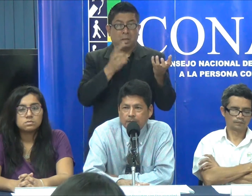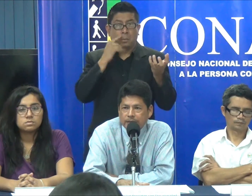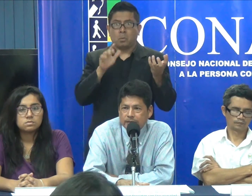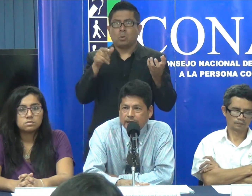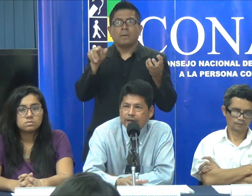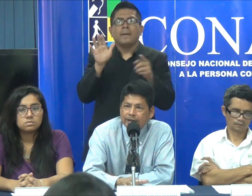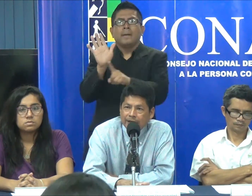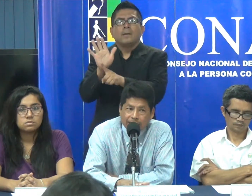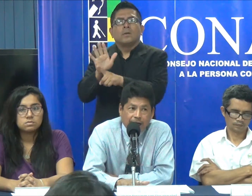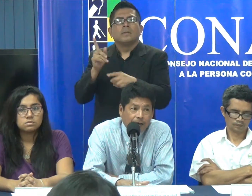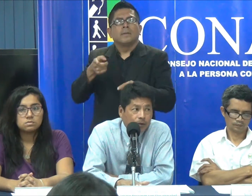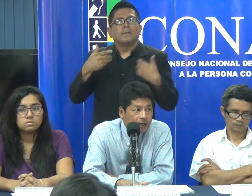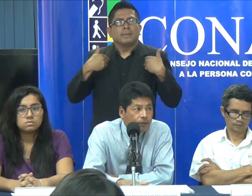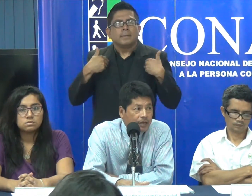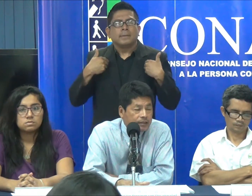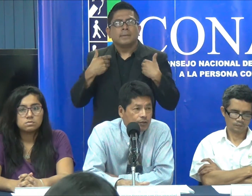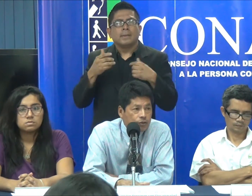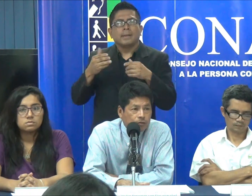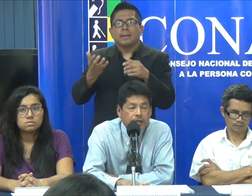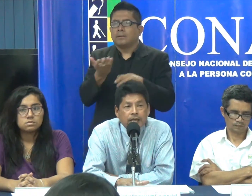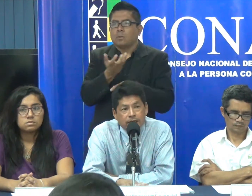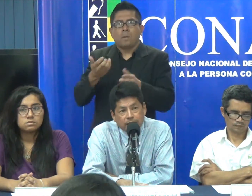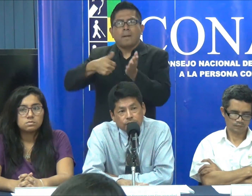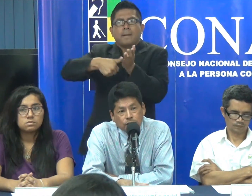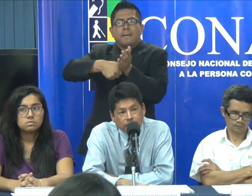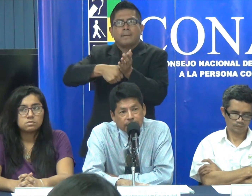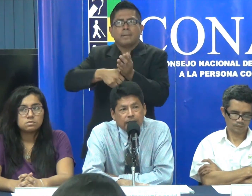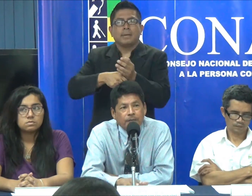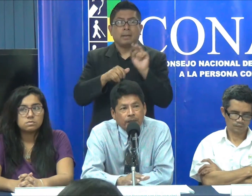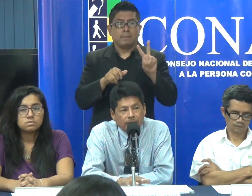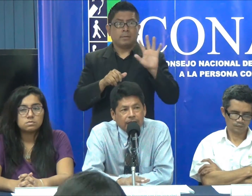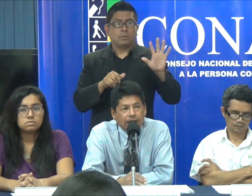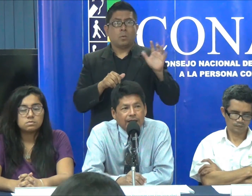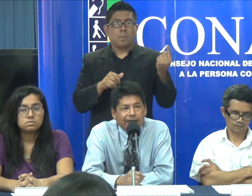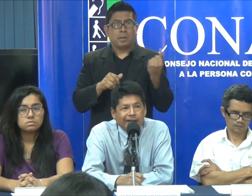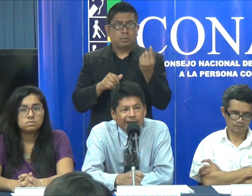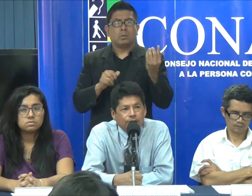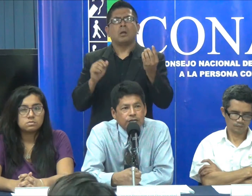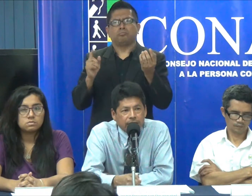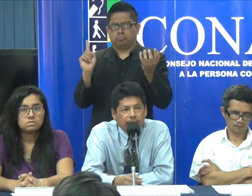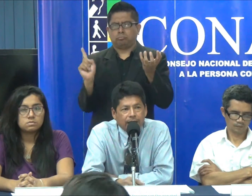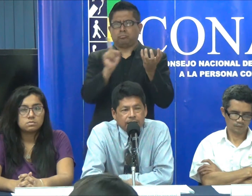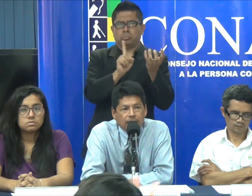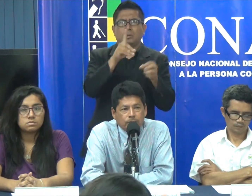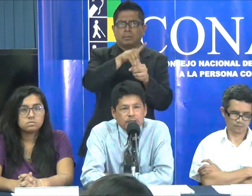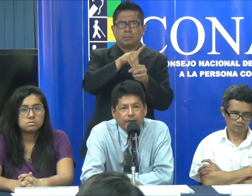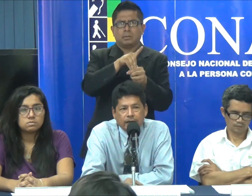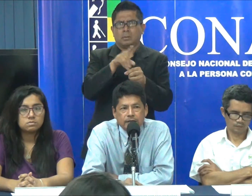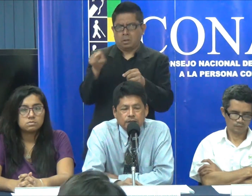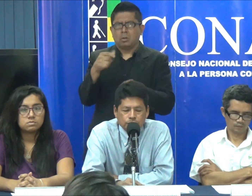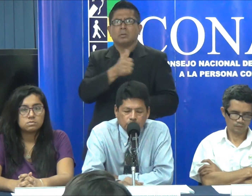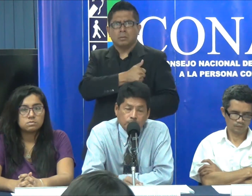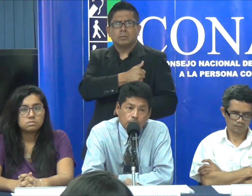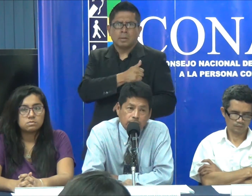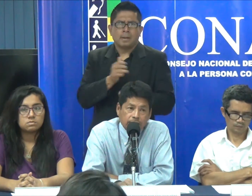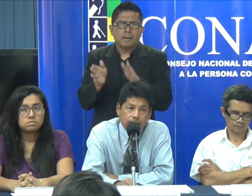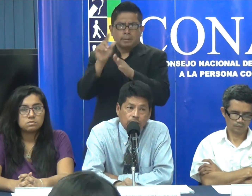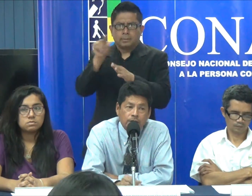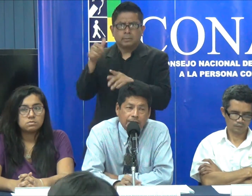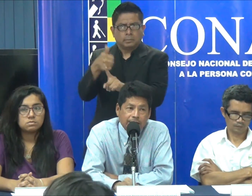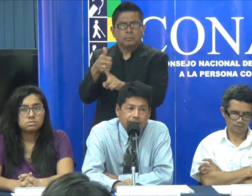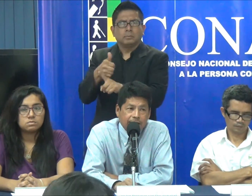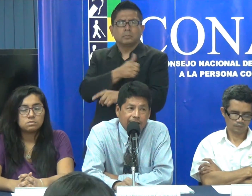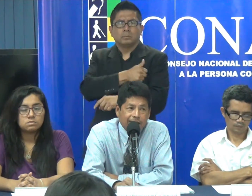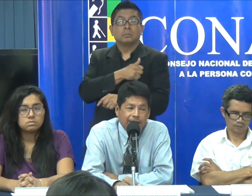con discapacidad laborando en la institución, y eso no quita de que ellos tengan esa responsabilidad en la institución. Por lo